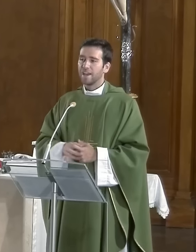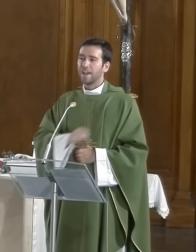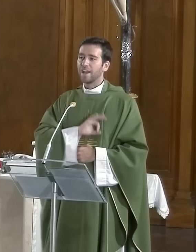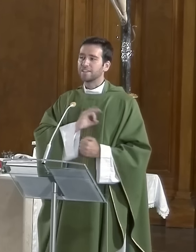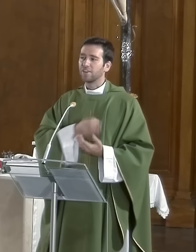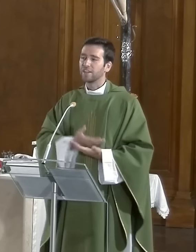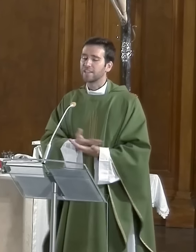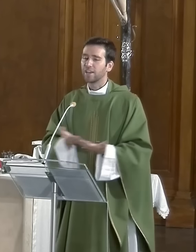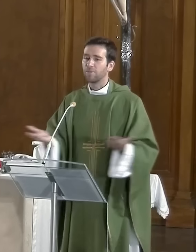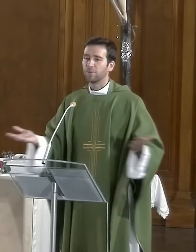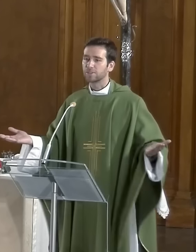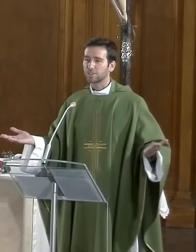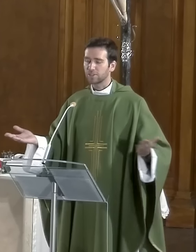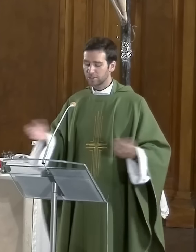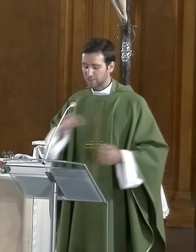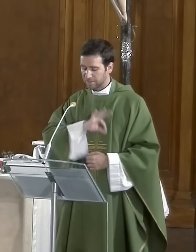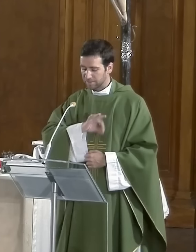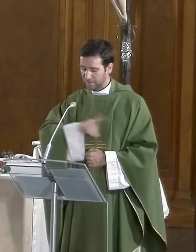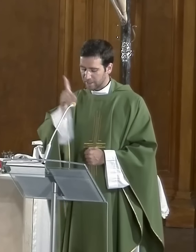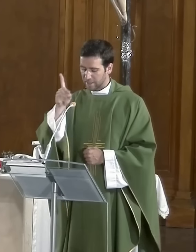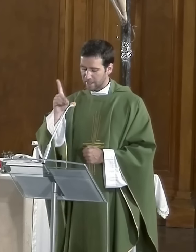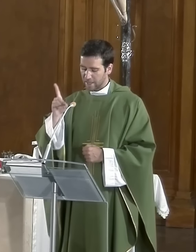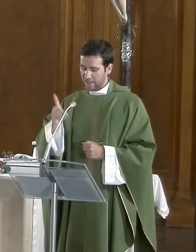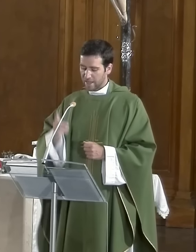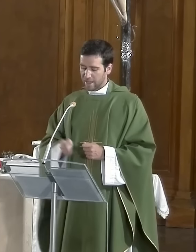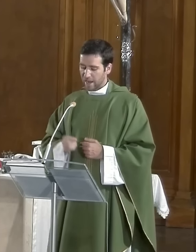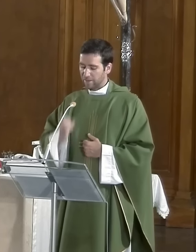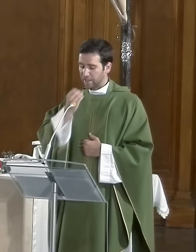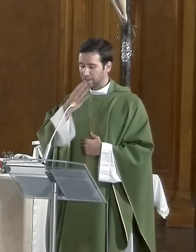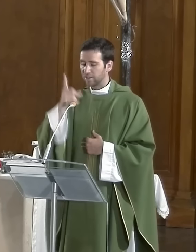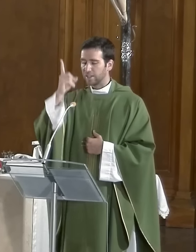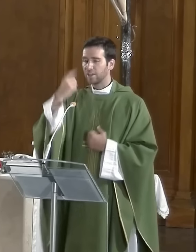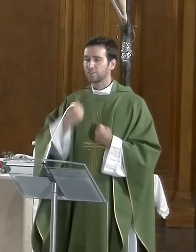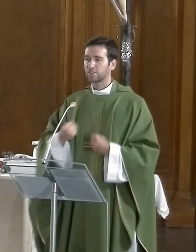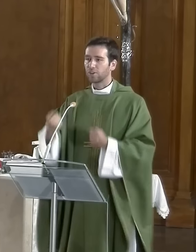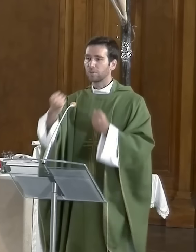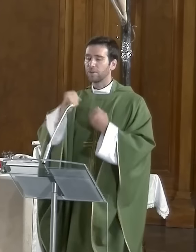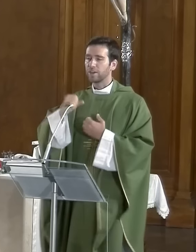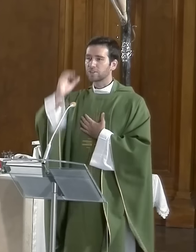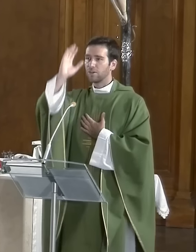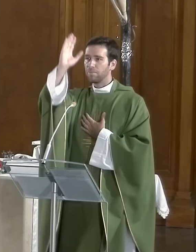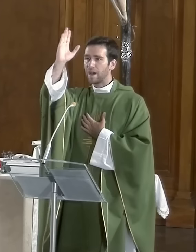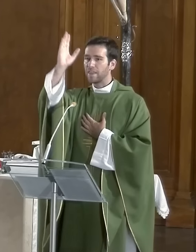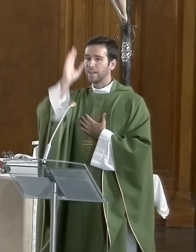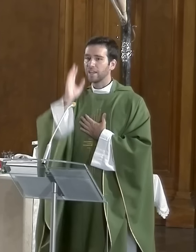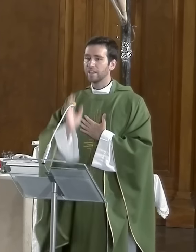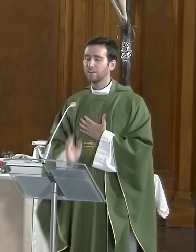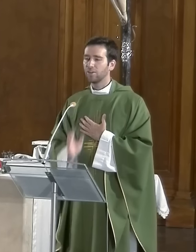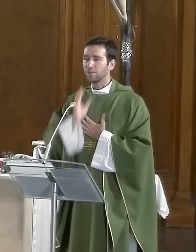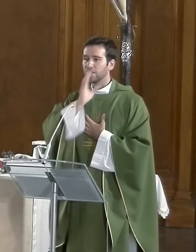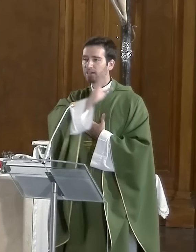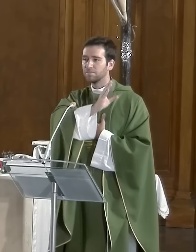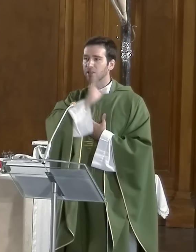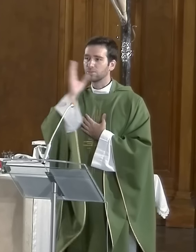El Señor esté con vosotros. La bendición de Dios Todopoderoso, Padre, Hijo y Espíritu